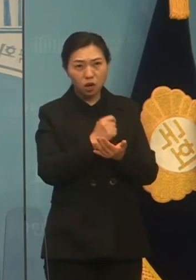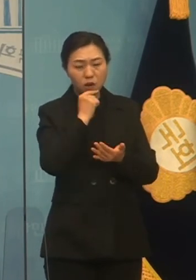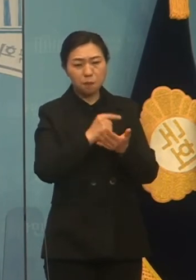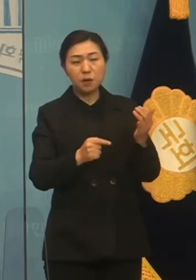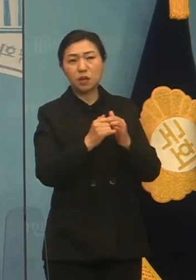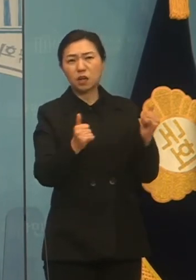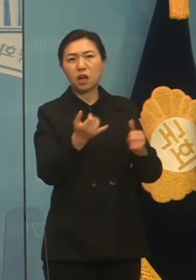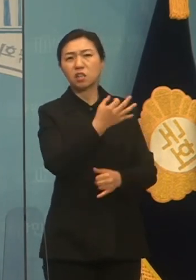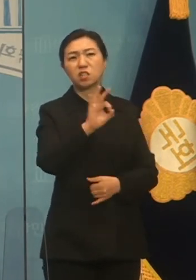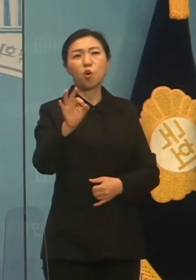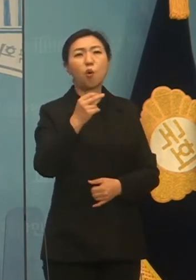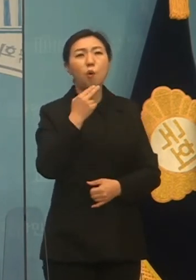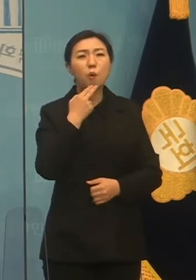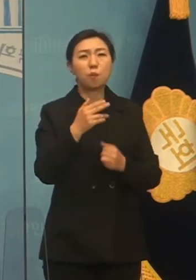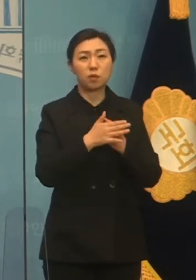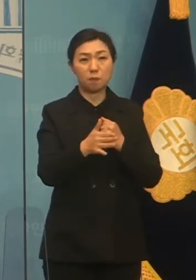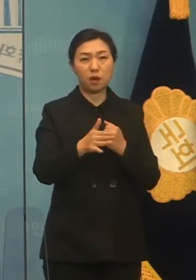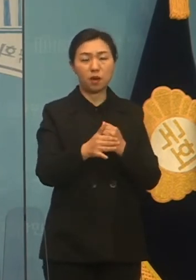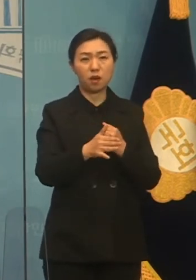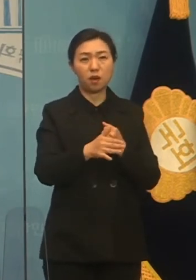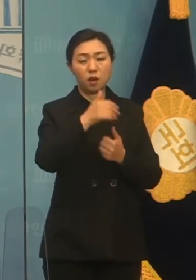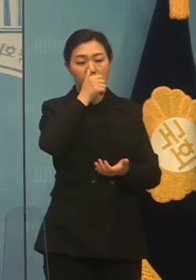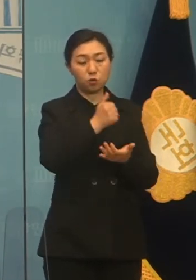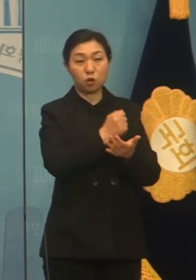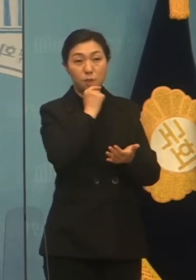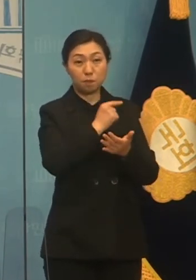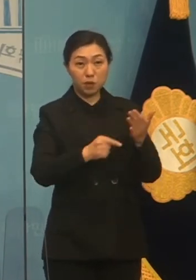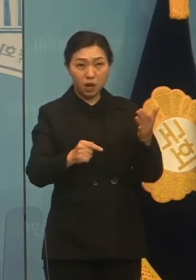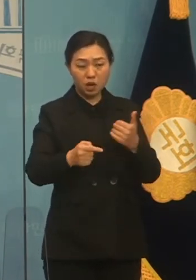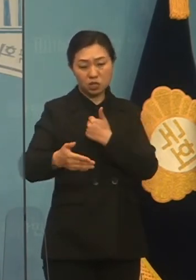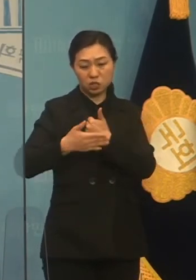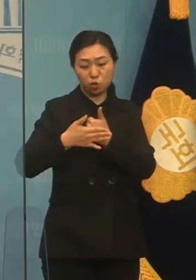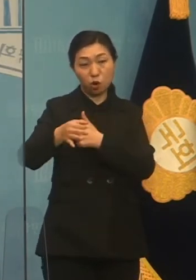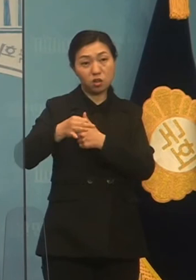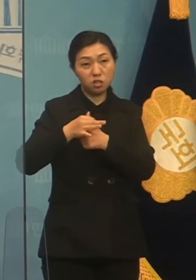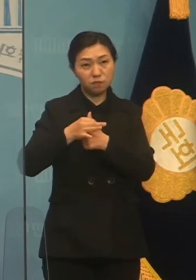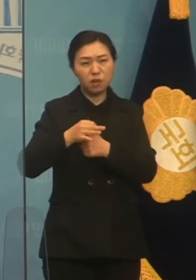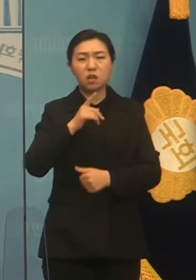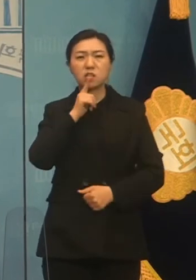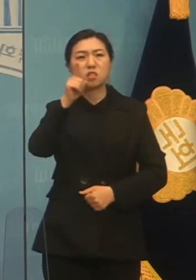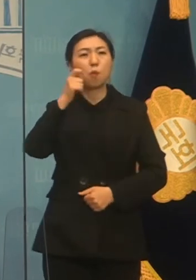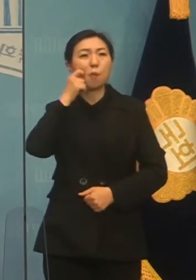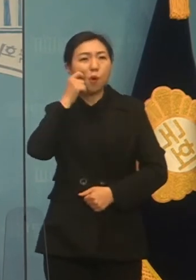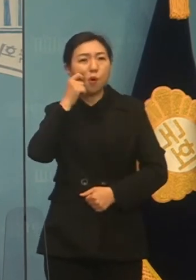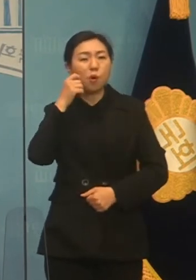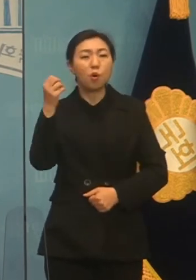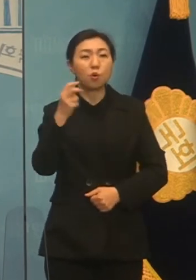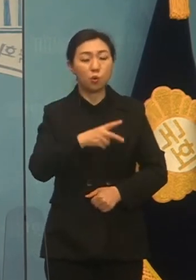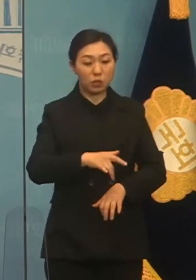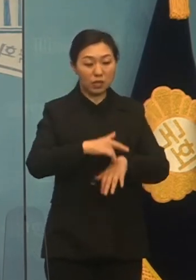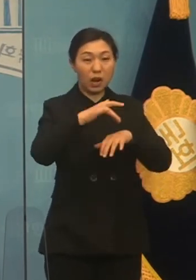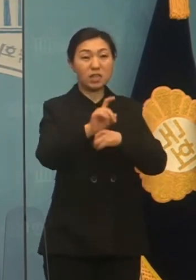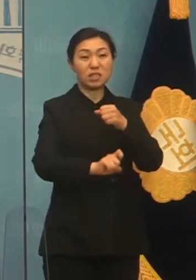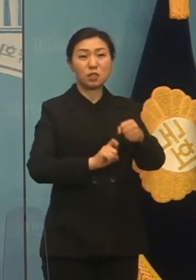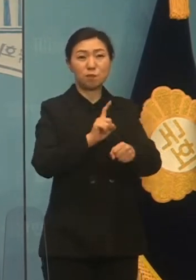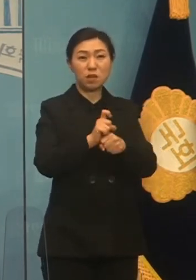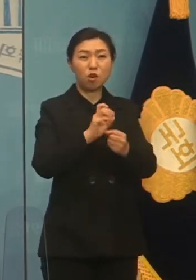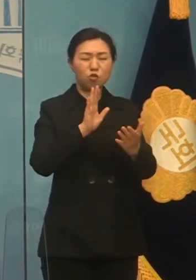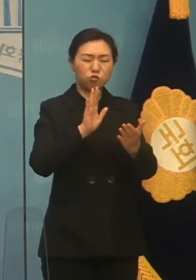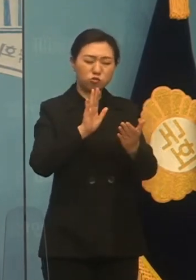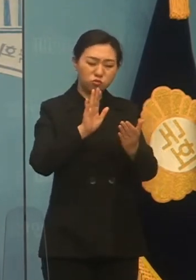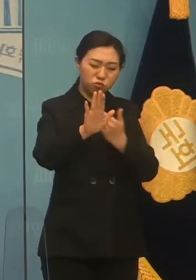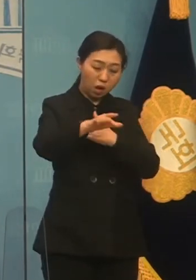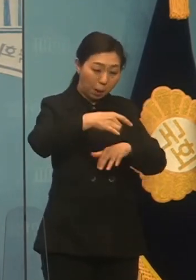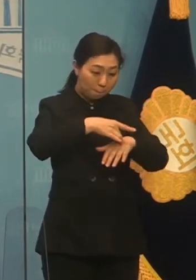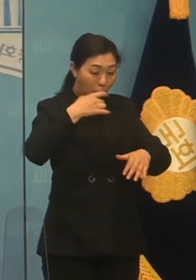않는 이유로 범죄 피해 구조금조차 신청할 수 없었고 실종 11년 만에 유골이